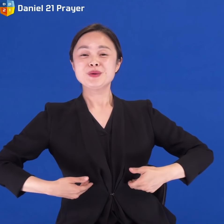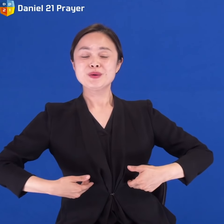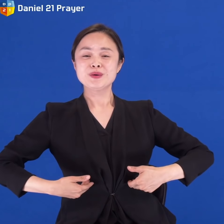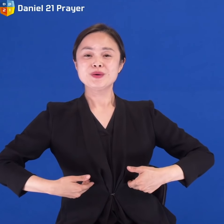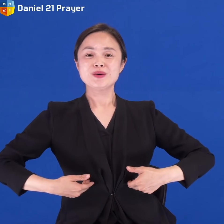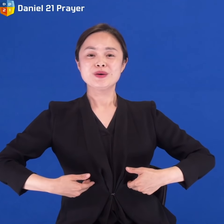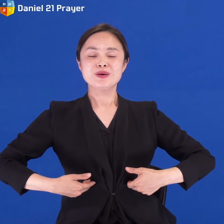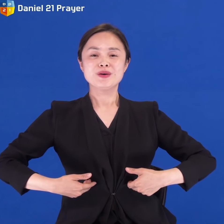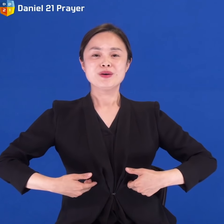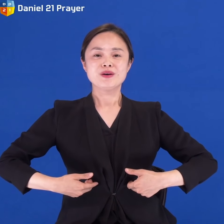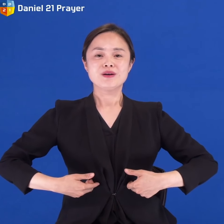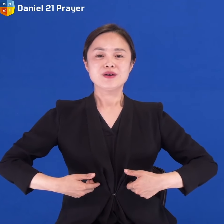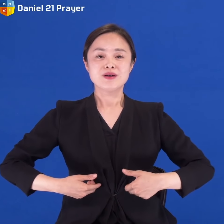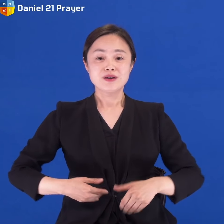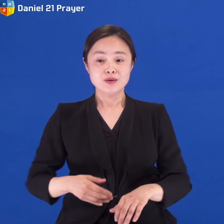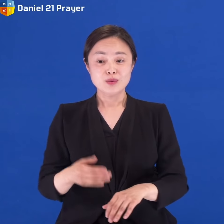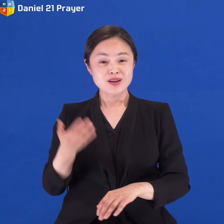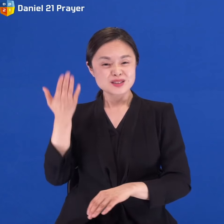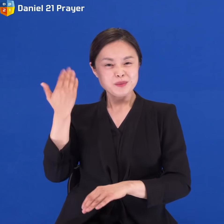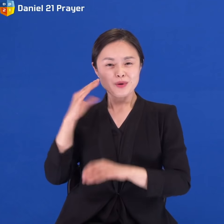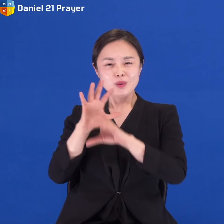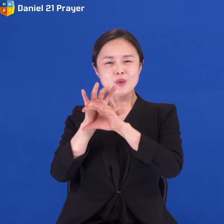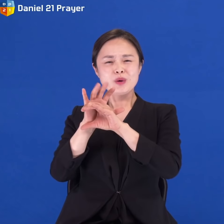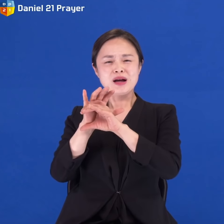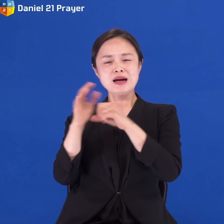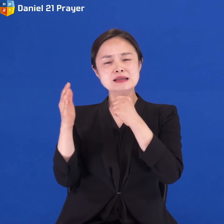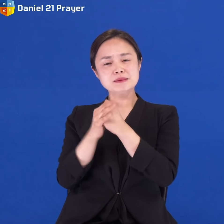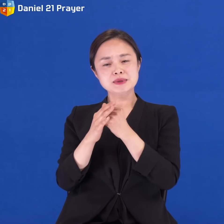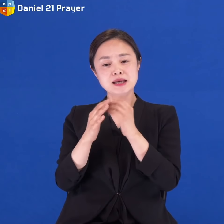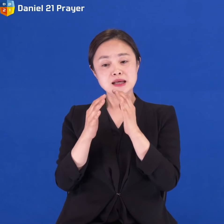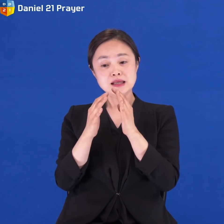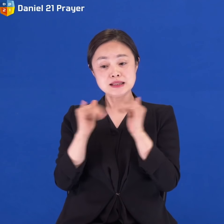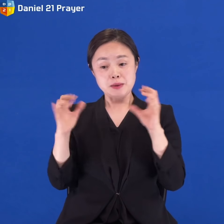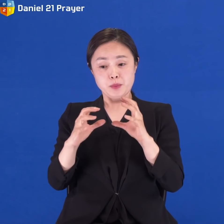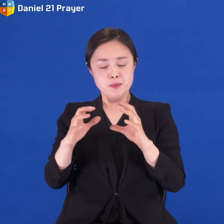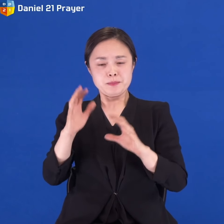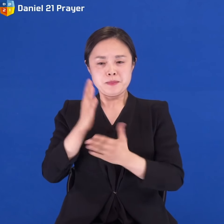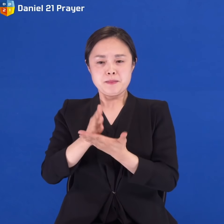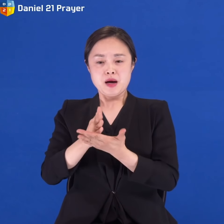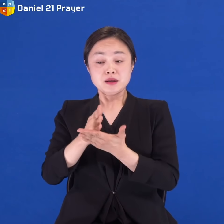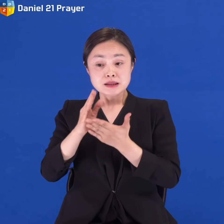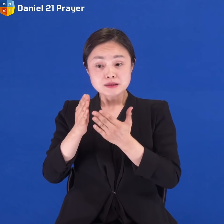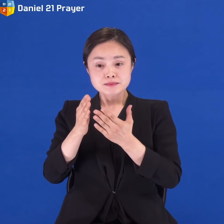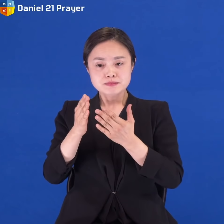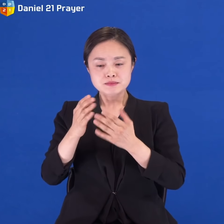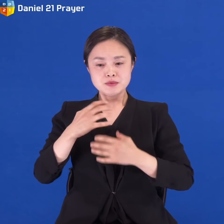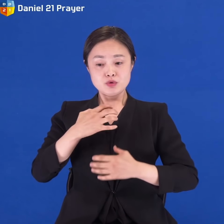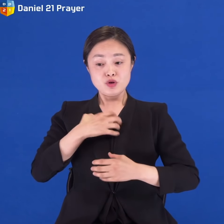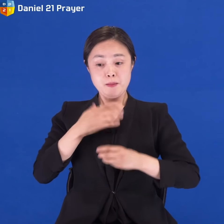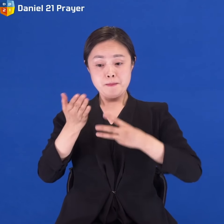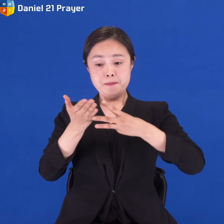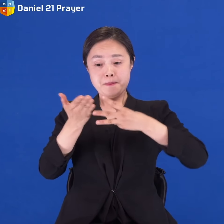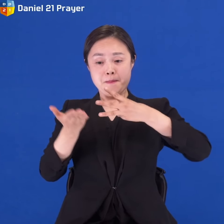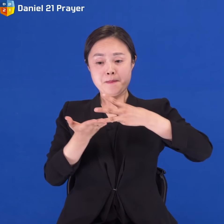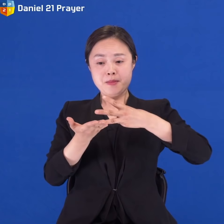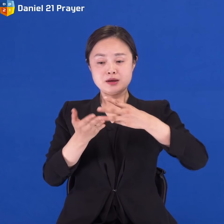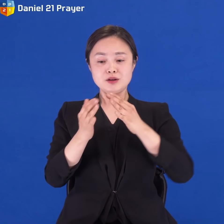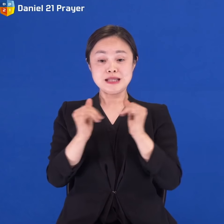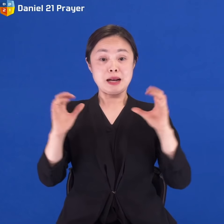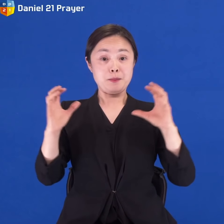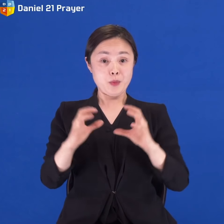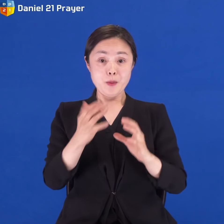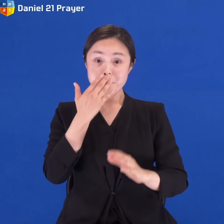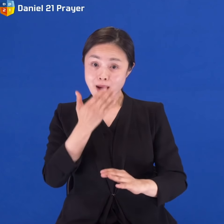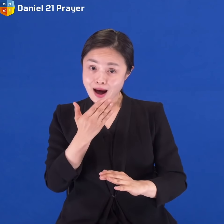교회 예배 못 드리다가 이제 이번 주부터 드리게 되니까 저를 불렀어요. 한 3, 4주 전의 이야기입니다. 다니엘 기도회가 이렇게